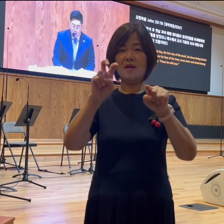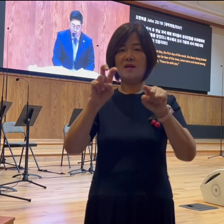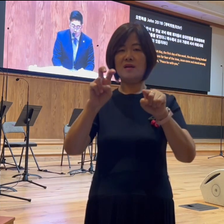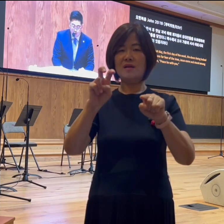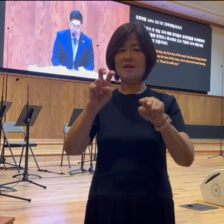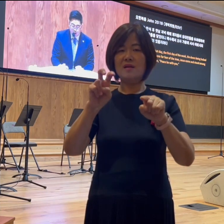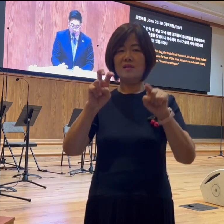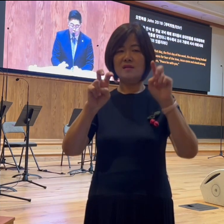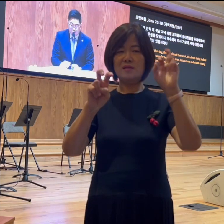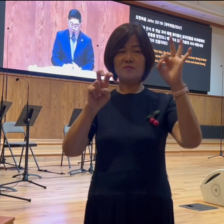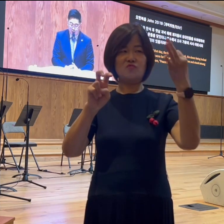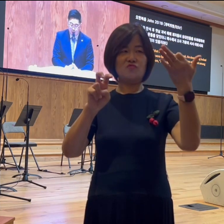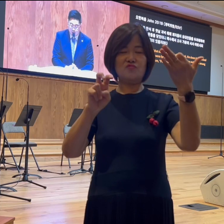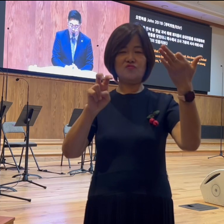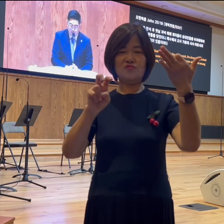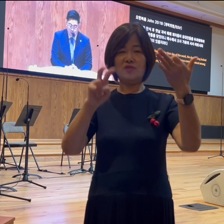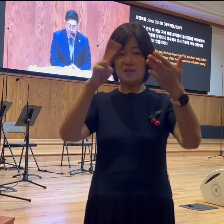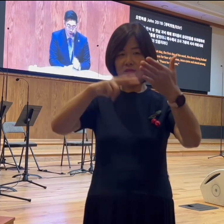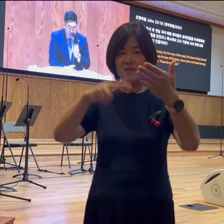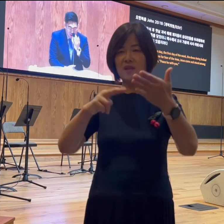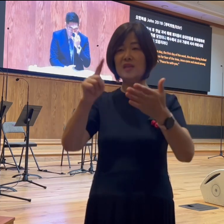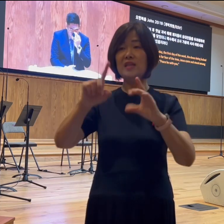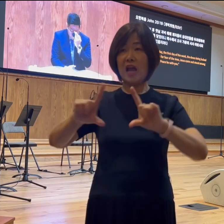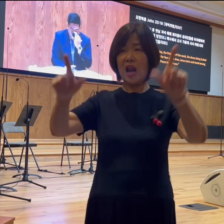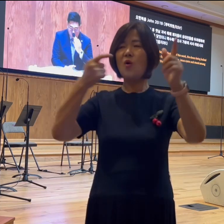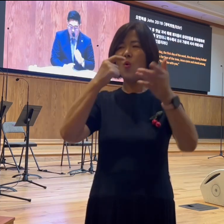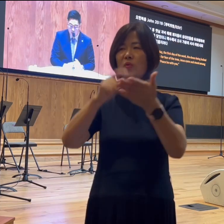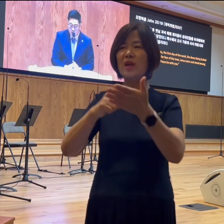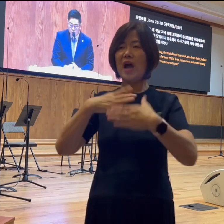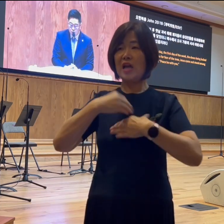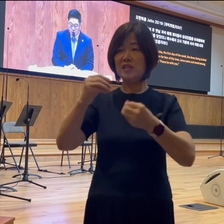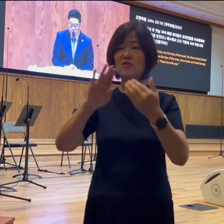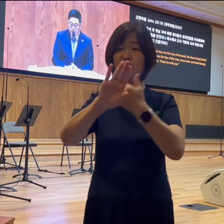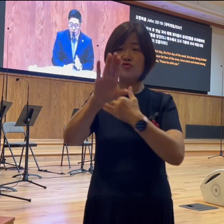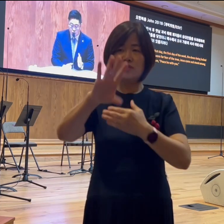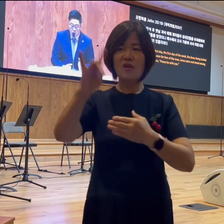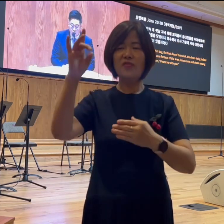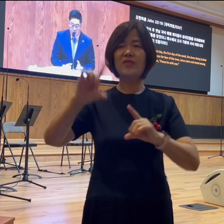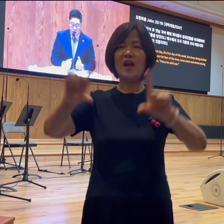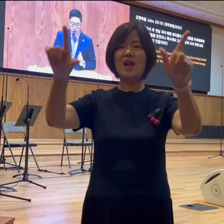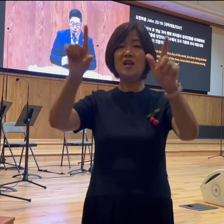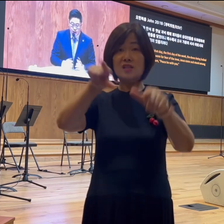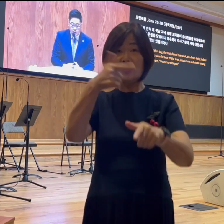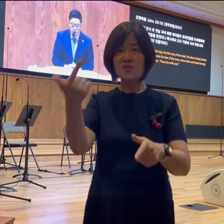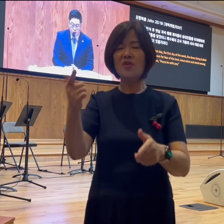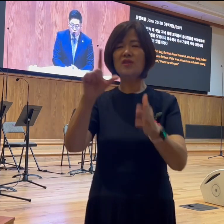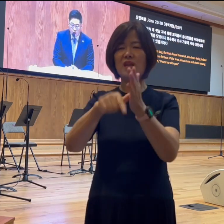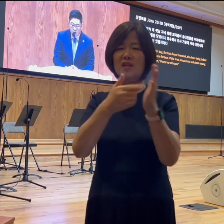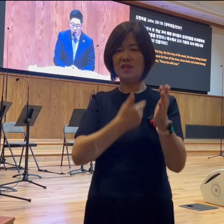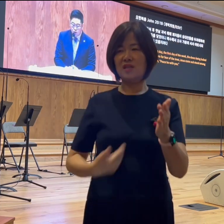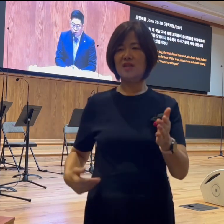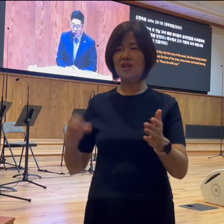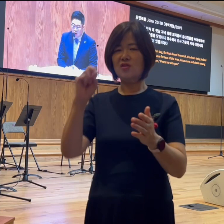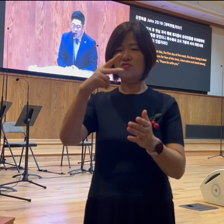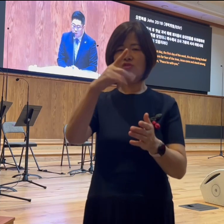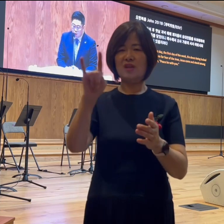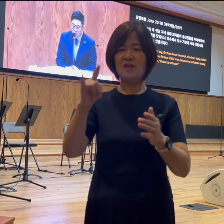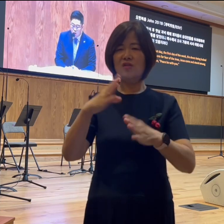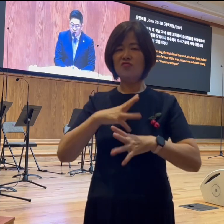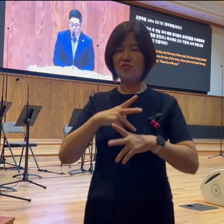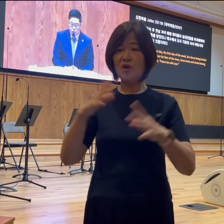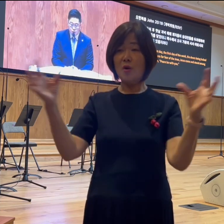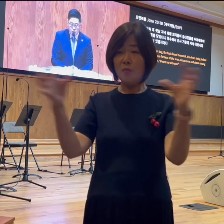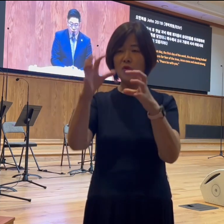요한복음 20장 19절을 제가 읽겠습니다. 이날 곧 안식 후 첫날 저녁 때에 제자들이 유대인들을 두려워하여 모인